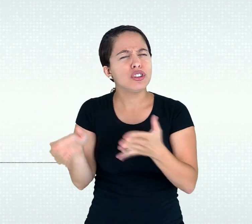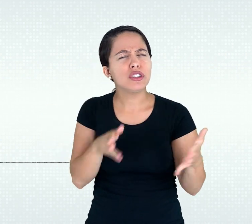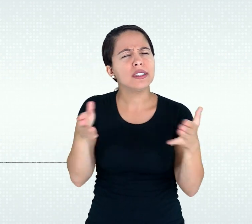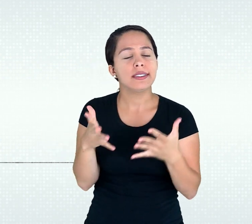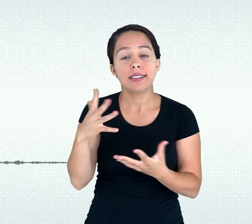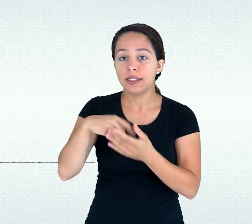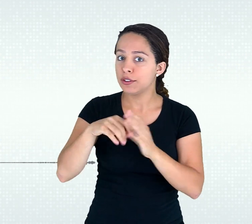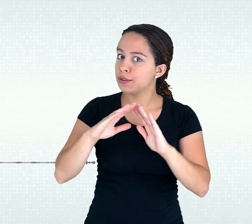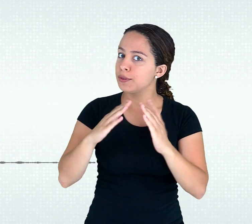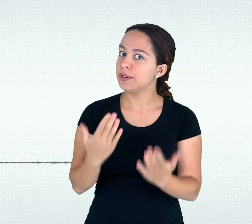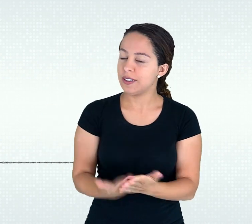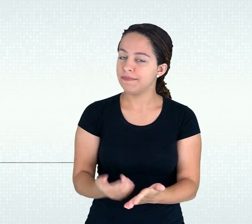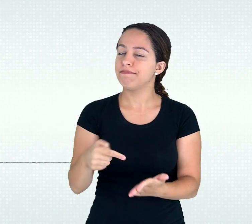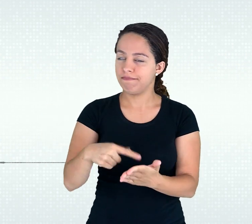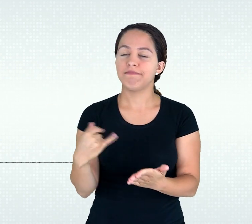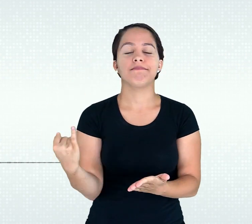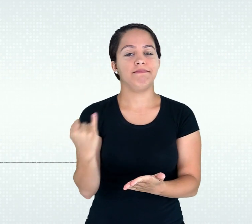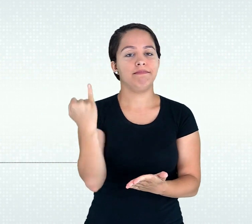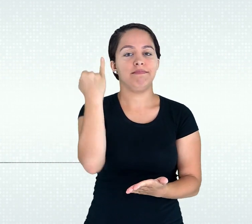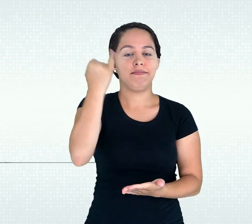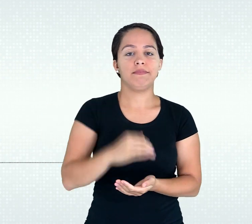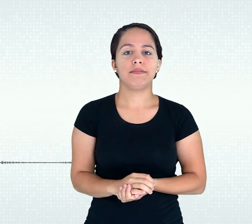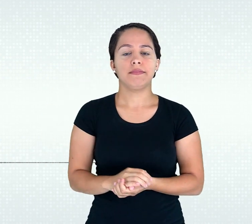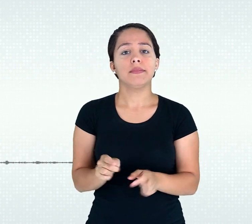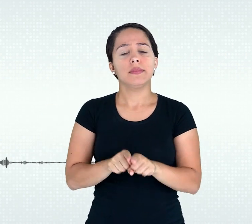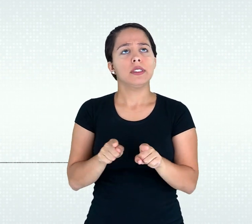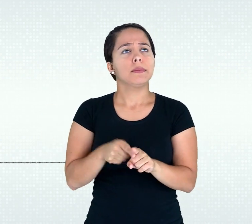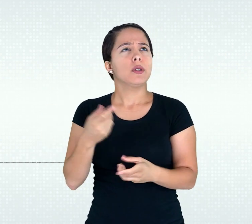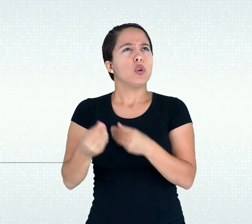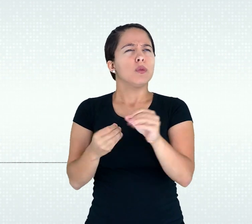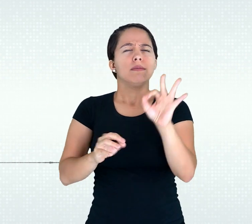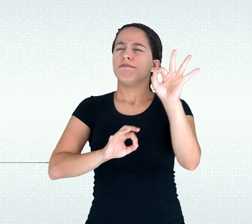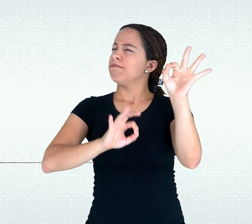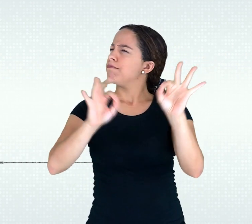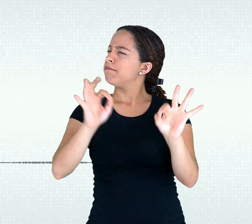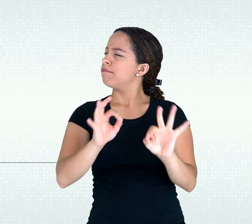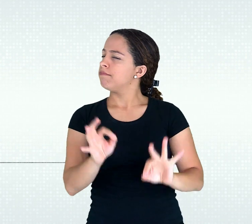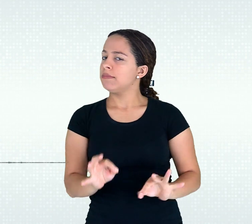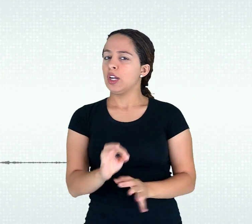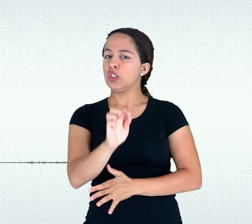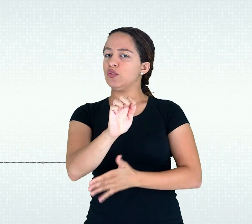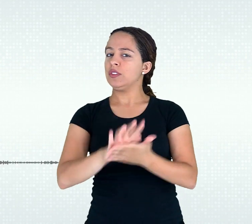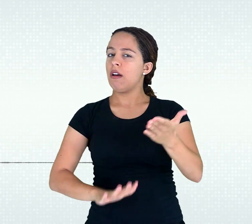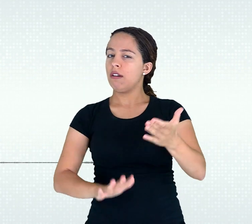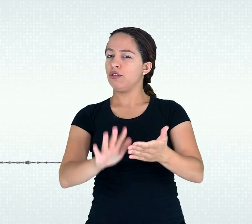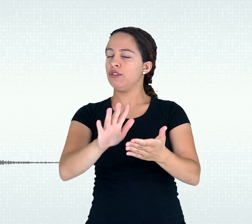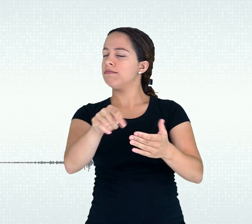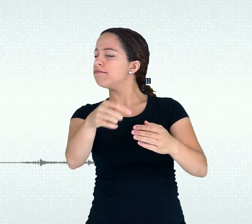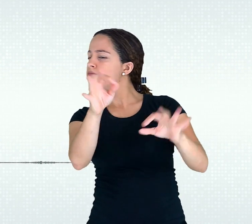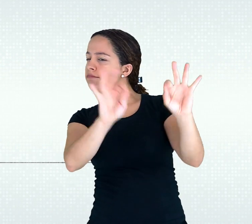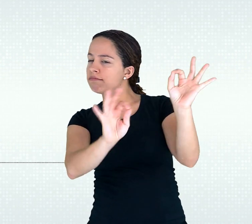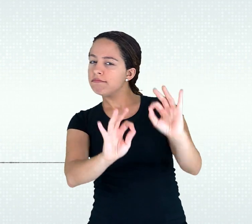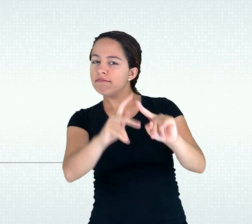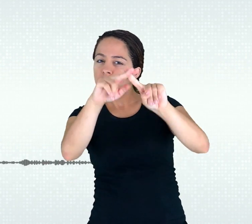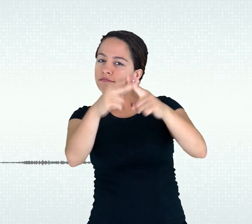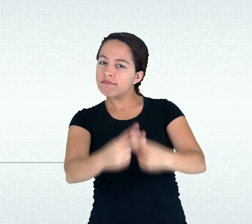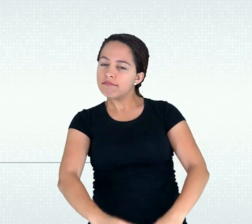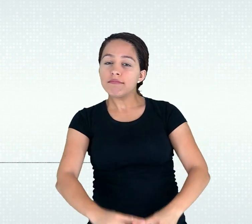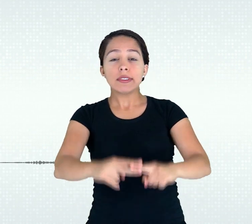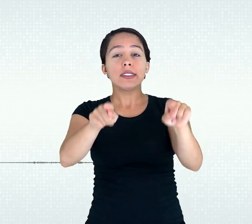haja vista que a rotina de formulação a aplicação e correção de atividades avaliativas